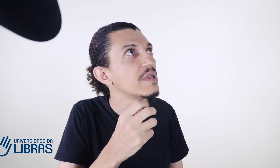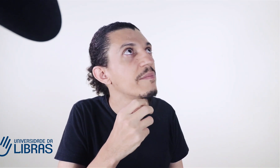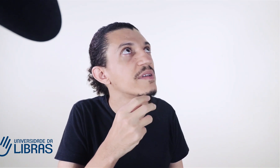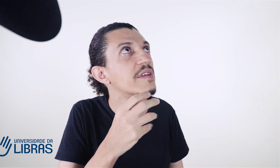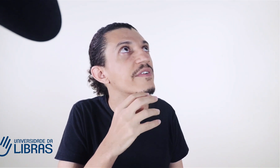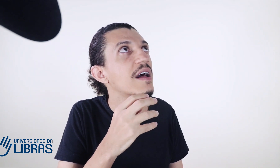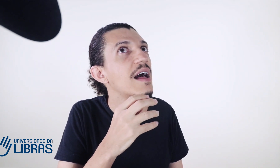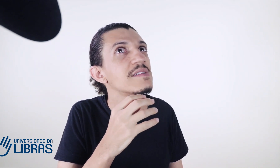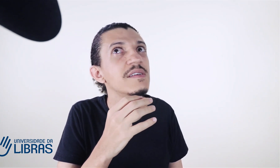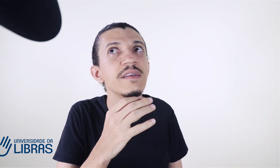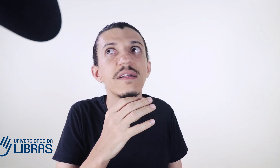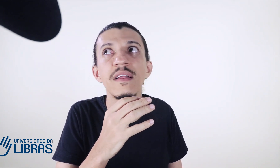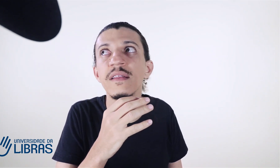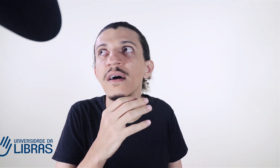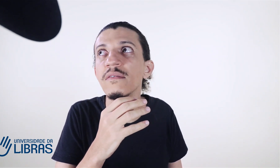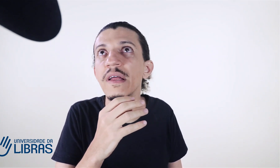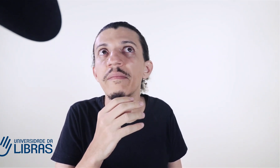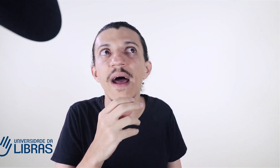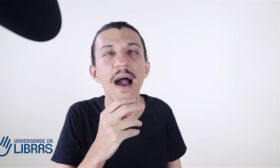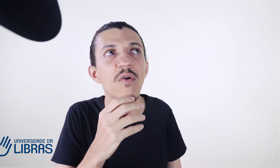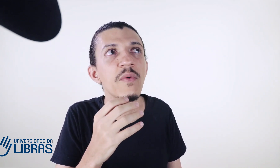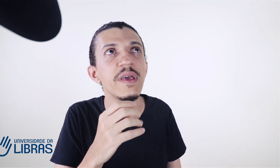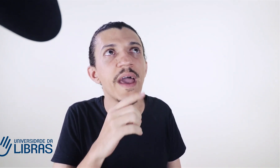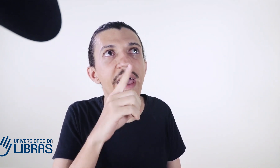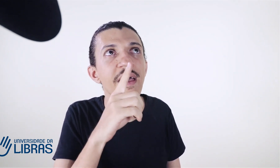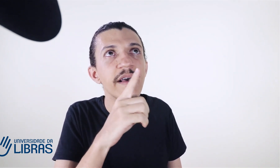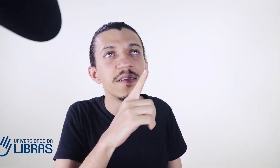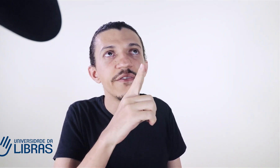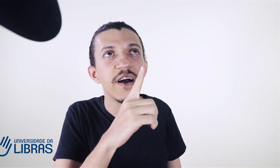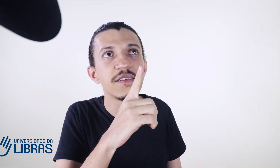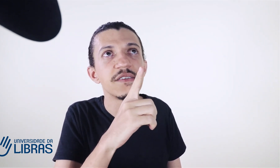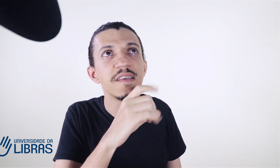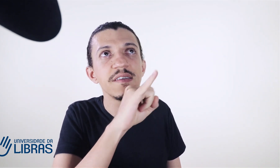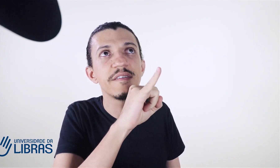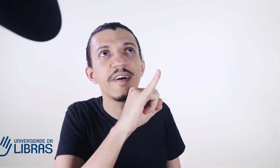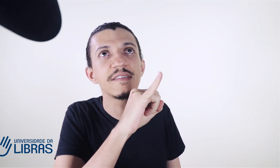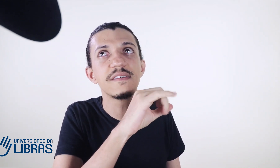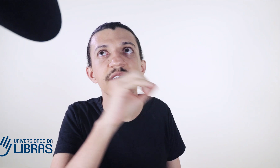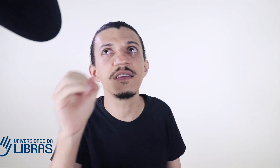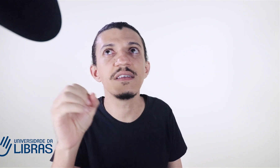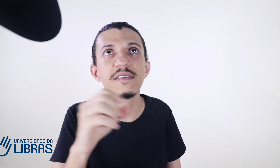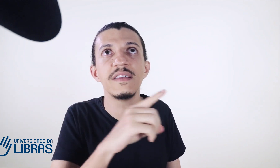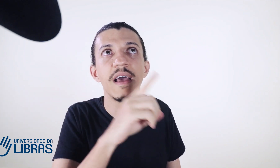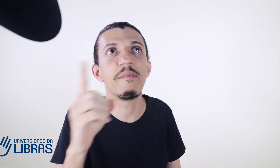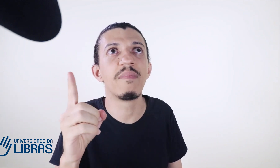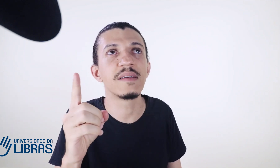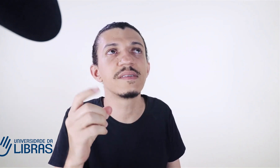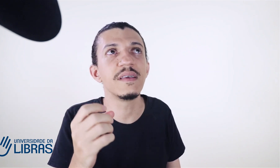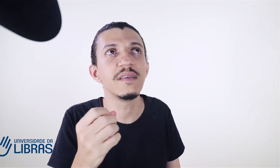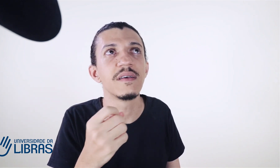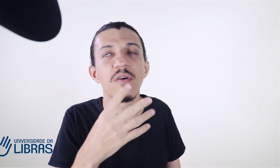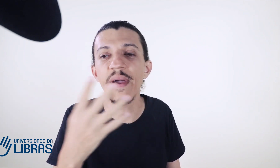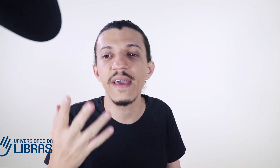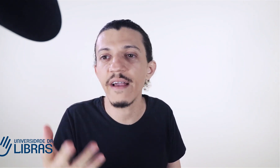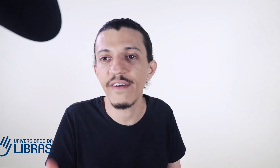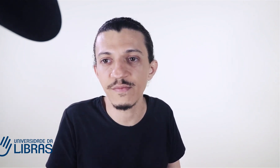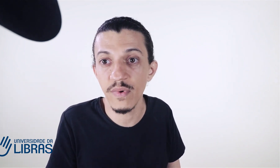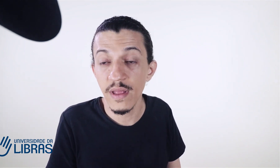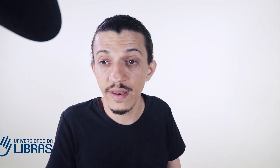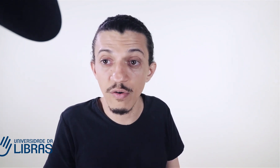Sabe? Que você fica lá assim, ainda tentando lembrar como que é, se faz assim, se é assim, como é que faz... Meu bom